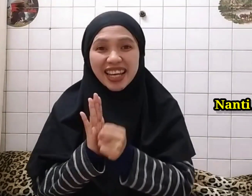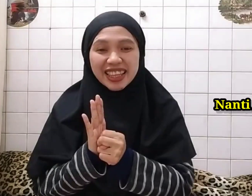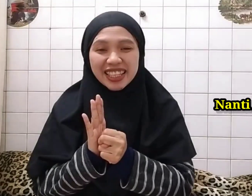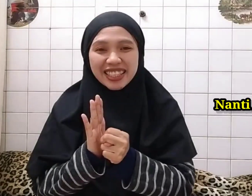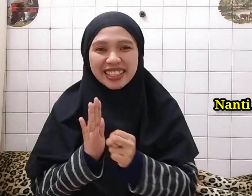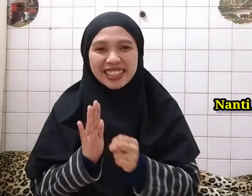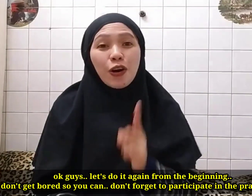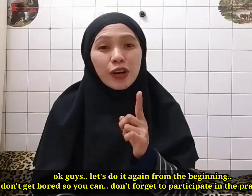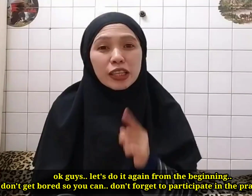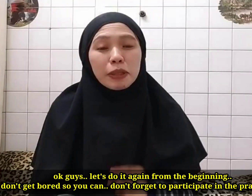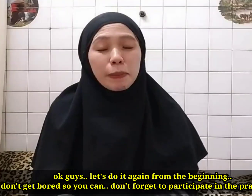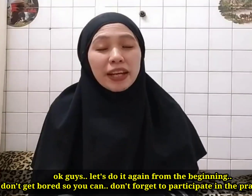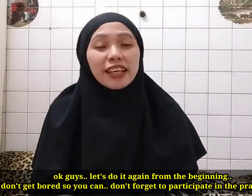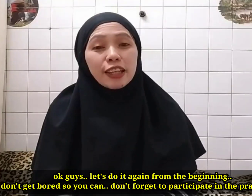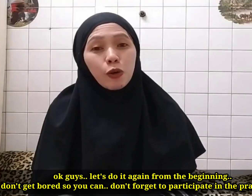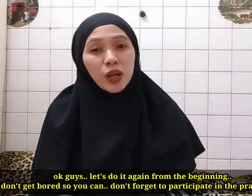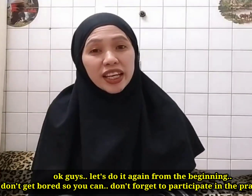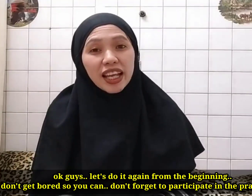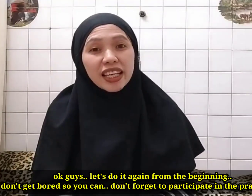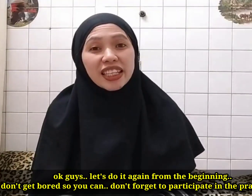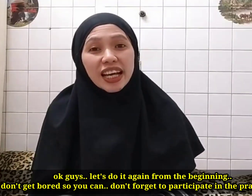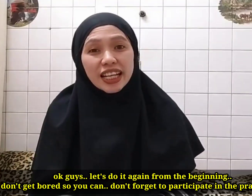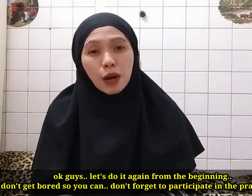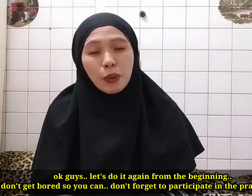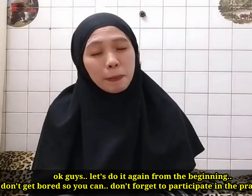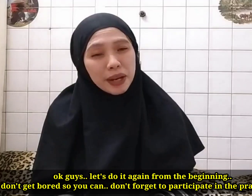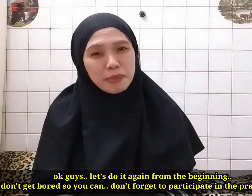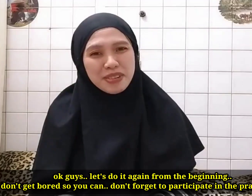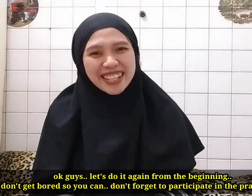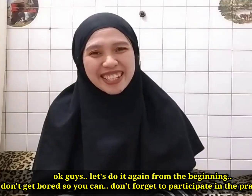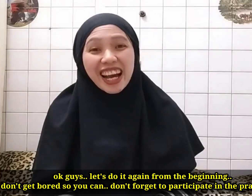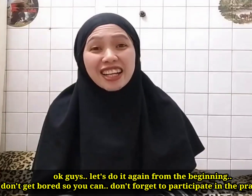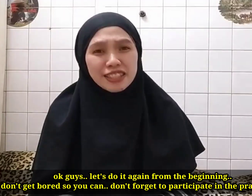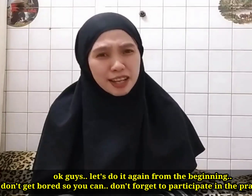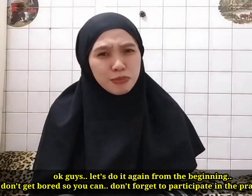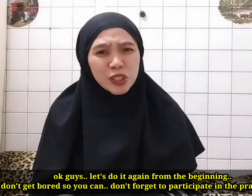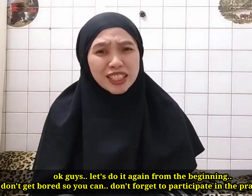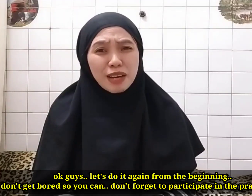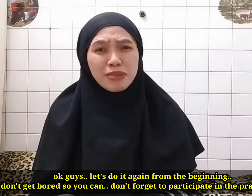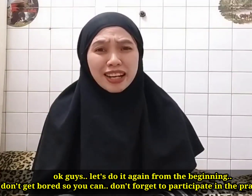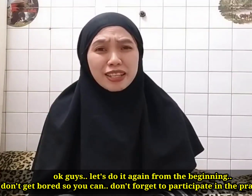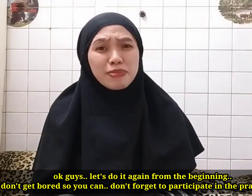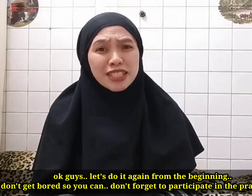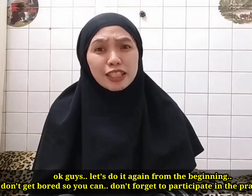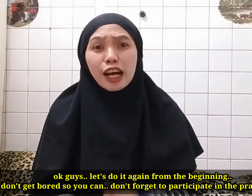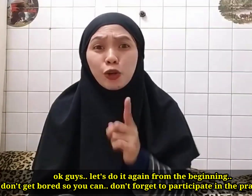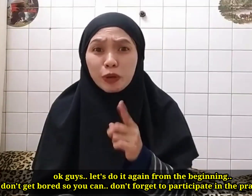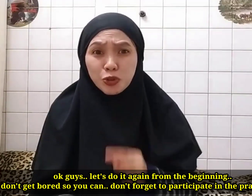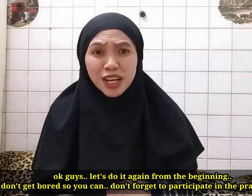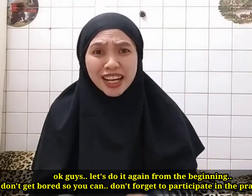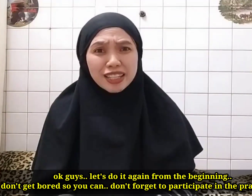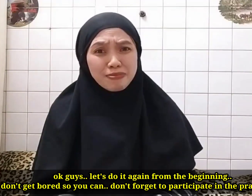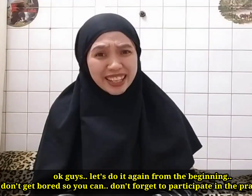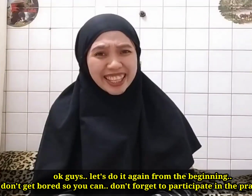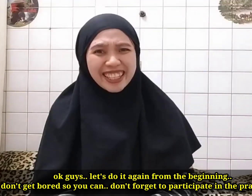Nanti. Oke teman-teman, kita ulangi lagi dari awal pelan-pelan ya. Kalian jangan bosen ya, biar kalian bisa. Jangan lupa juga kalian praktekin